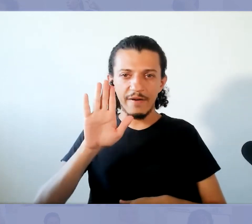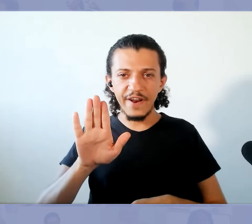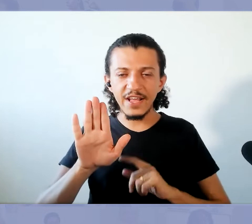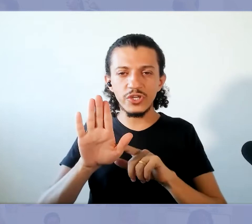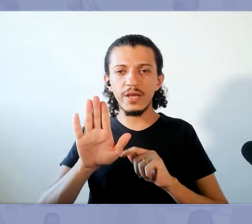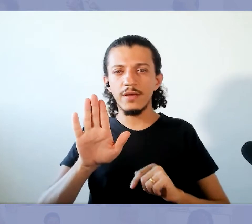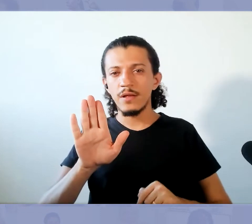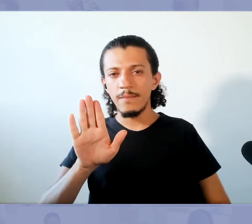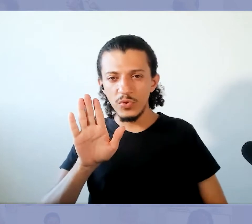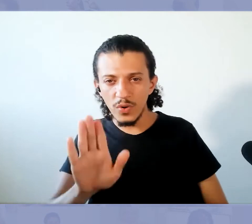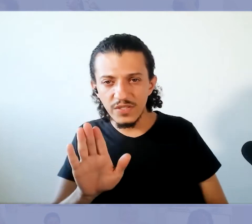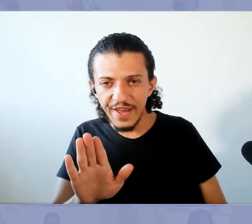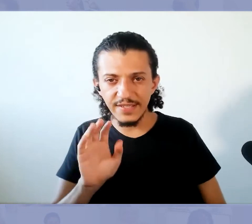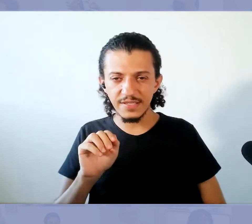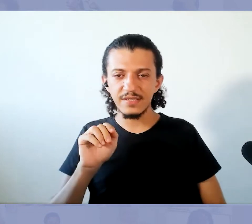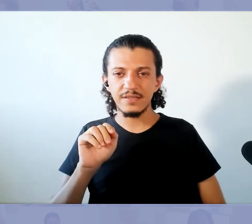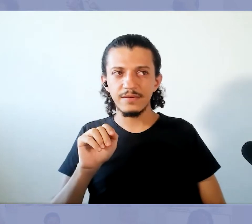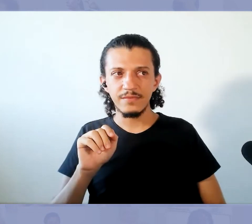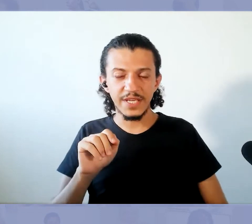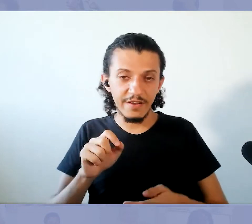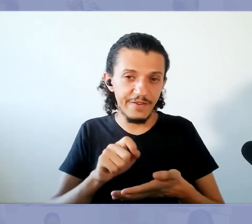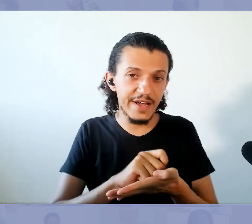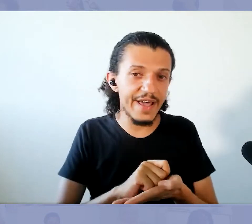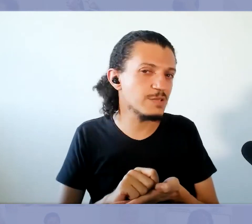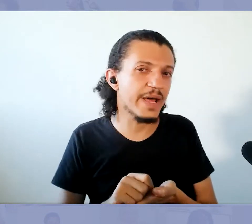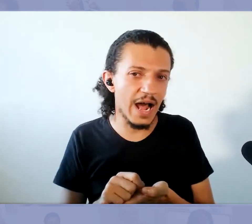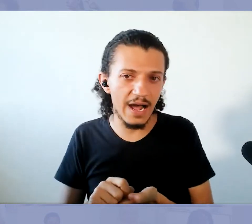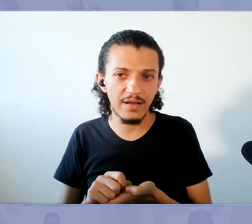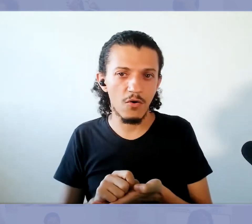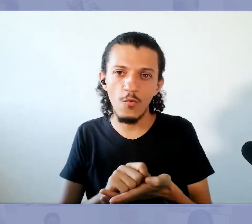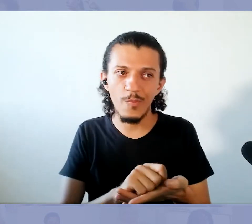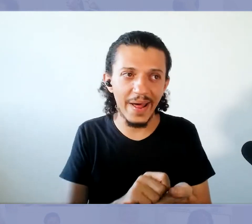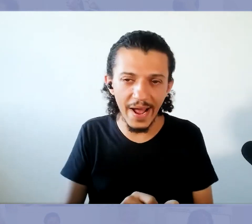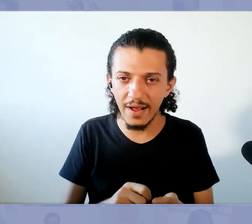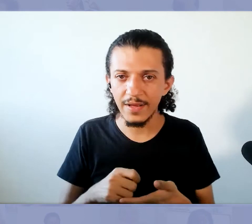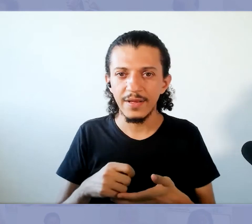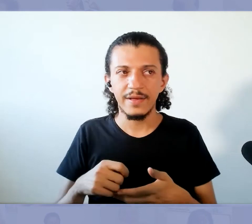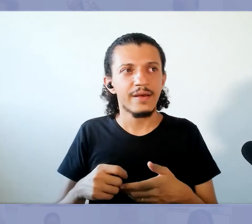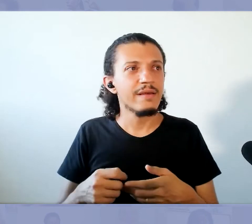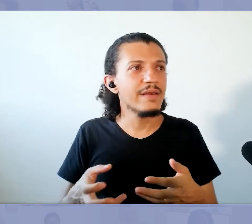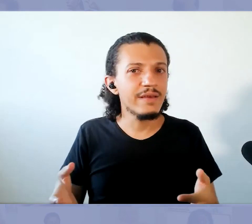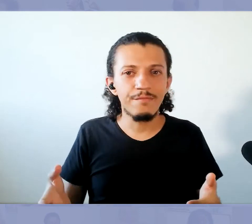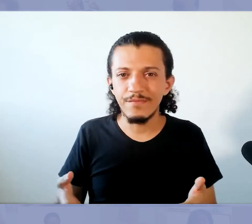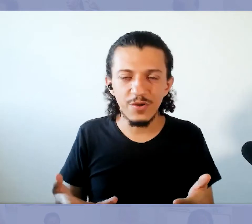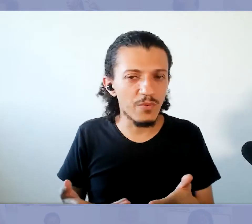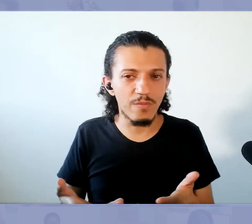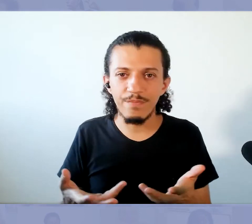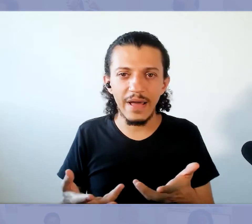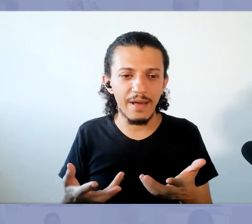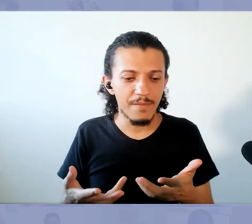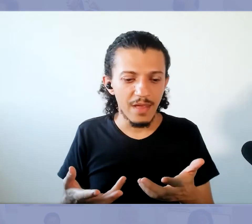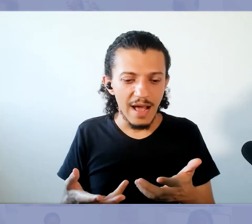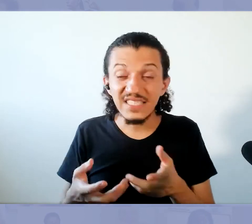Mão para frente 2 vezes significa esperar ou parar. E,